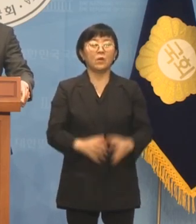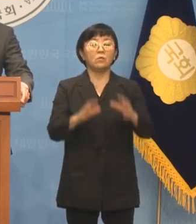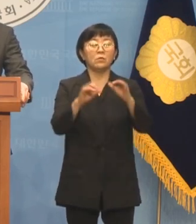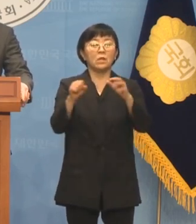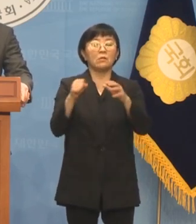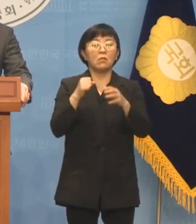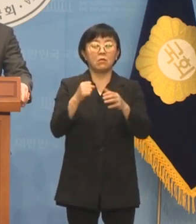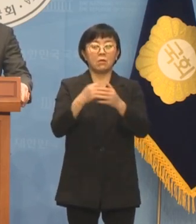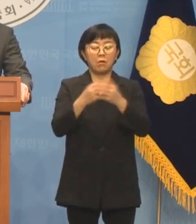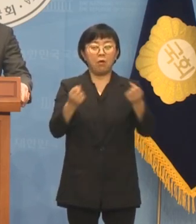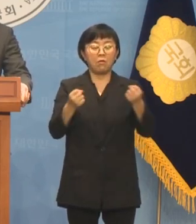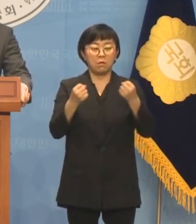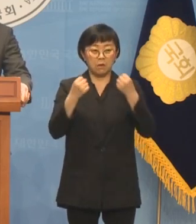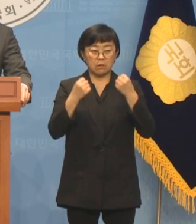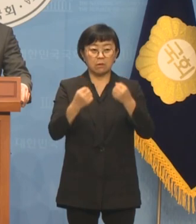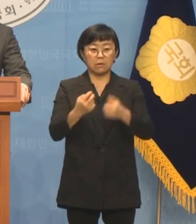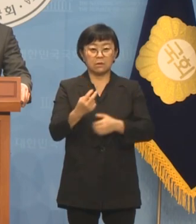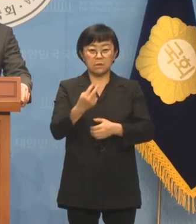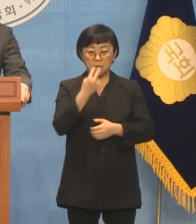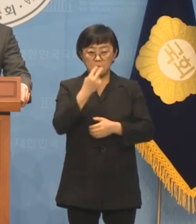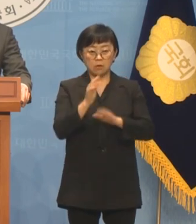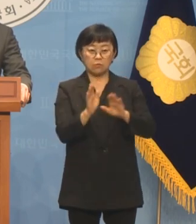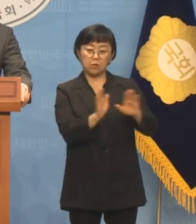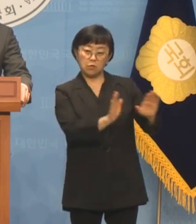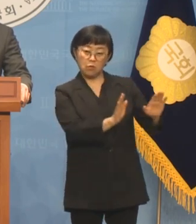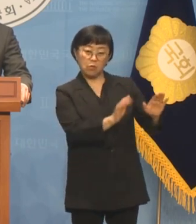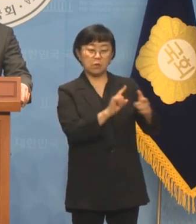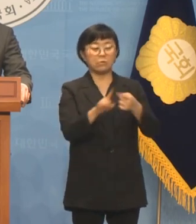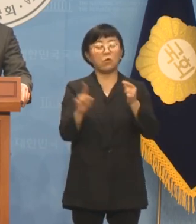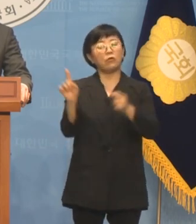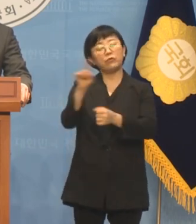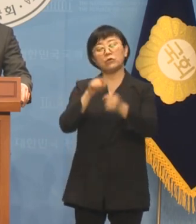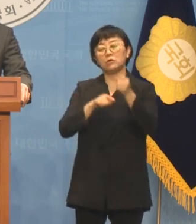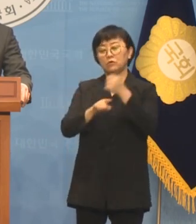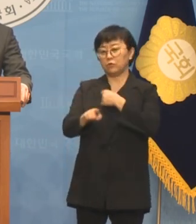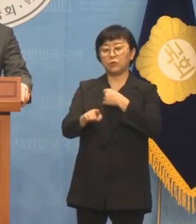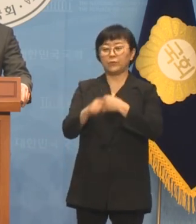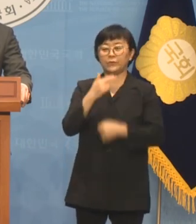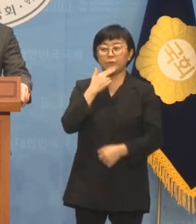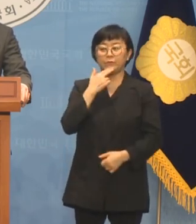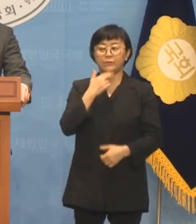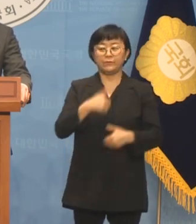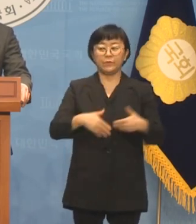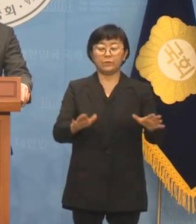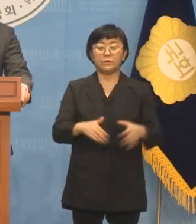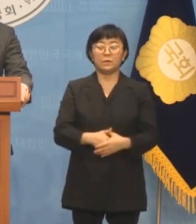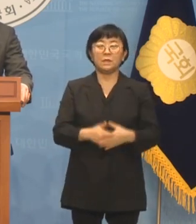국민의 건강과 생명을 뒤로한다면 어떠한 명분도 남지 않을 것입니다.